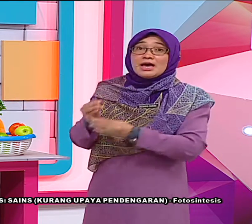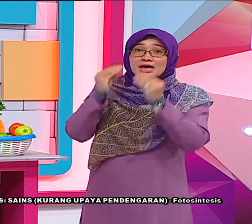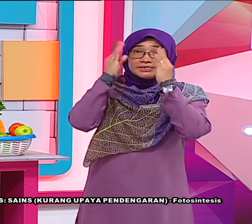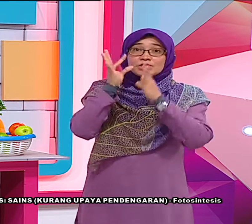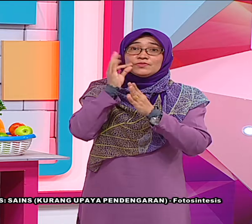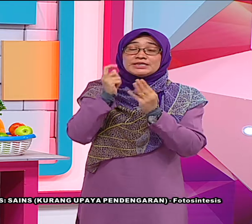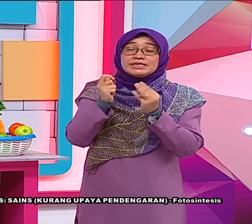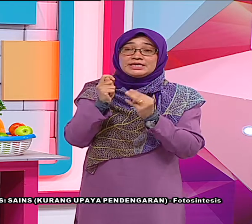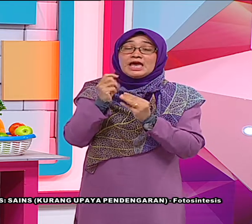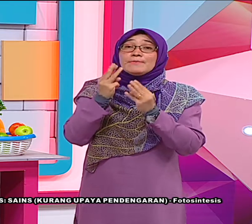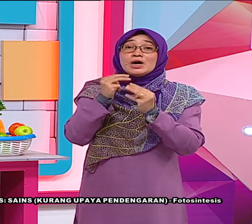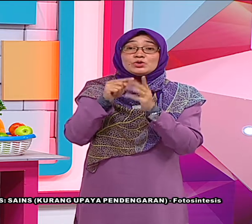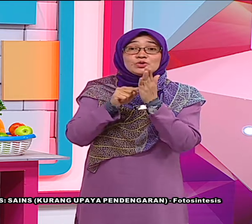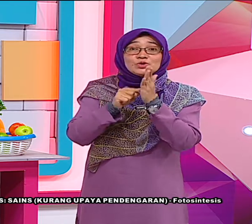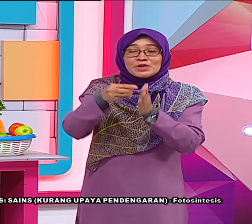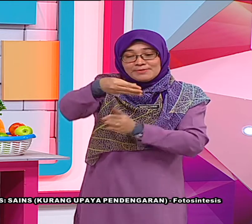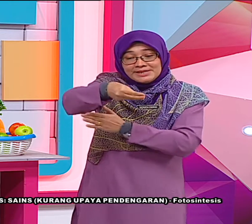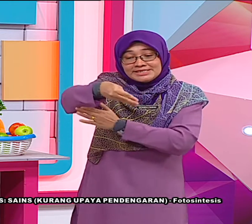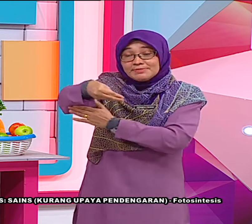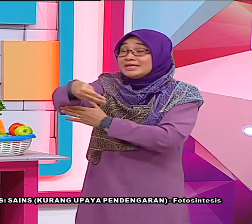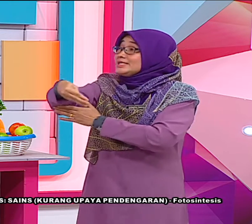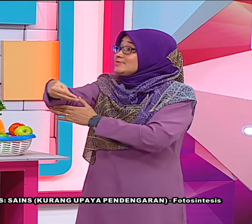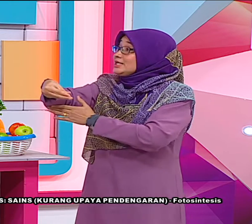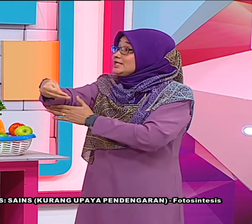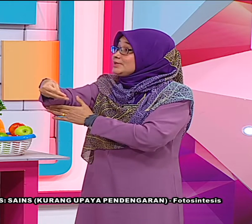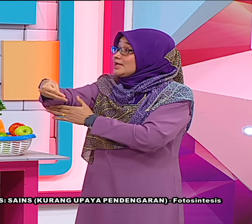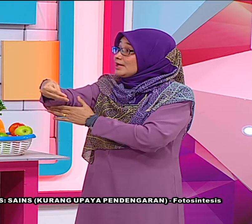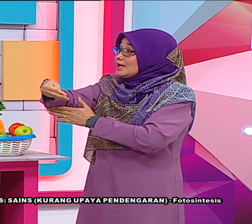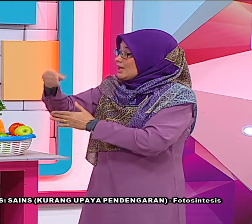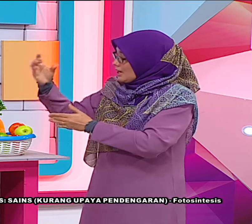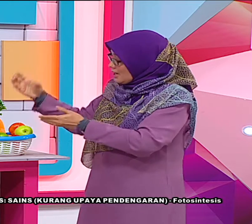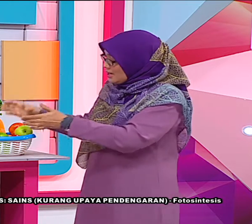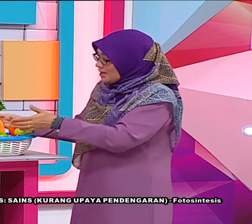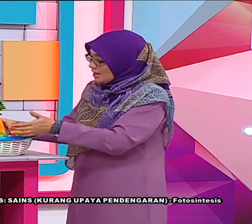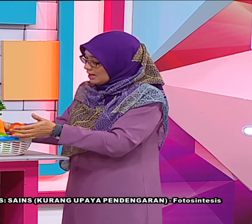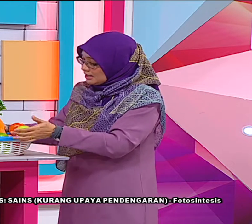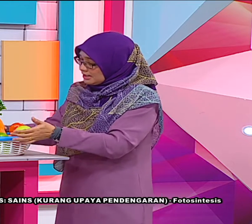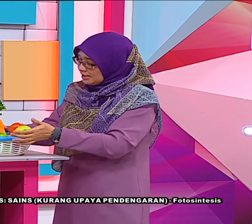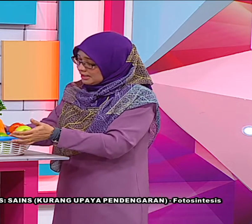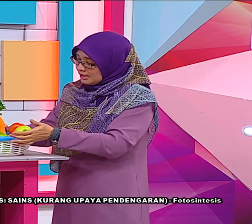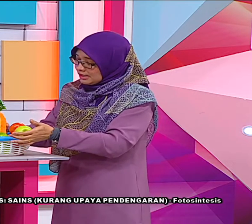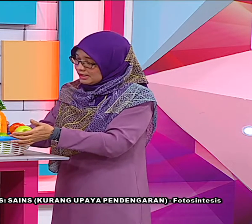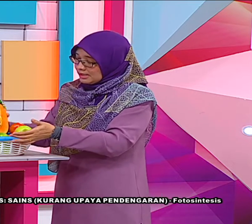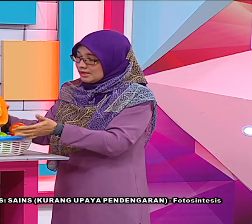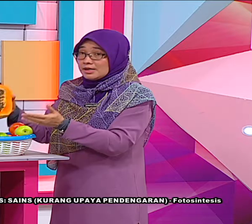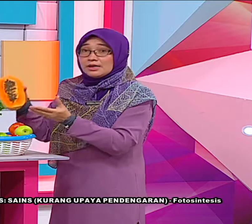acehku Fatih mau Tunjukkan biji benih sebenarnya Mira Wow ini hai